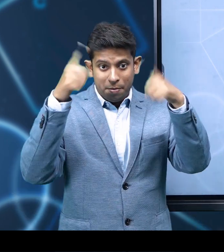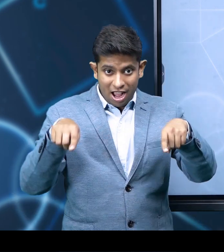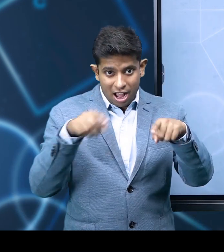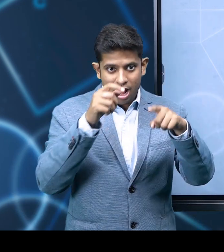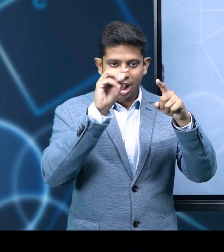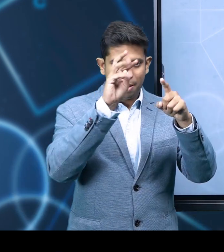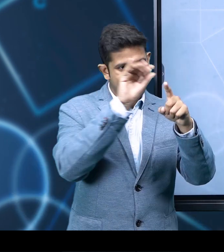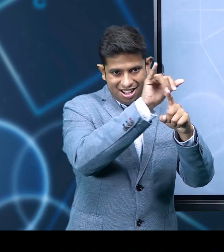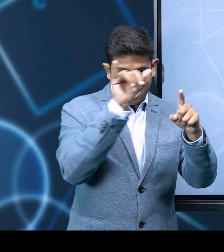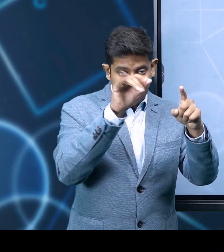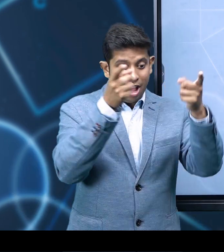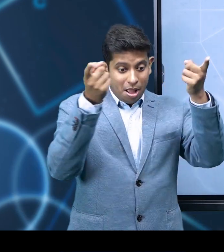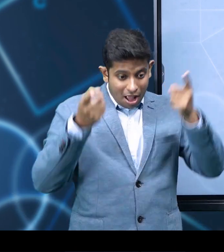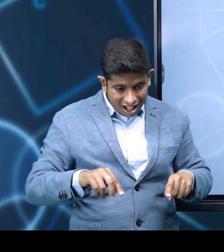सामान्य घटक,